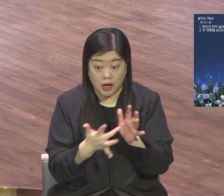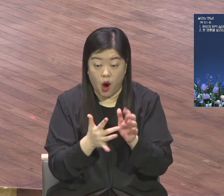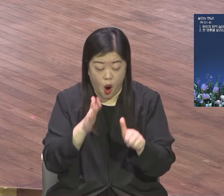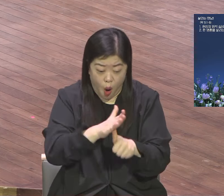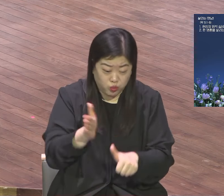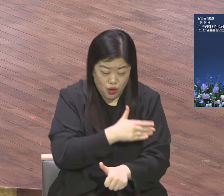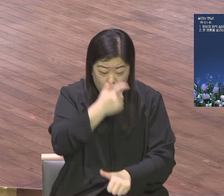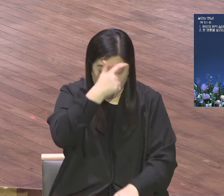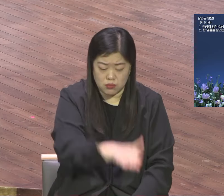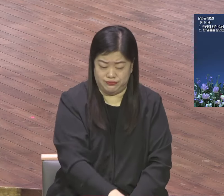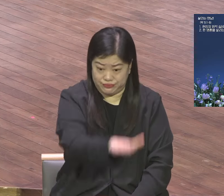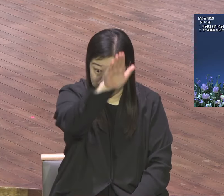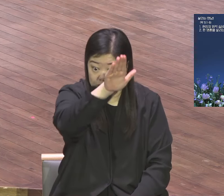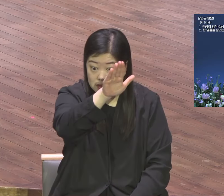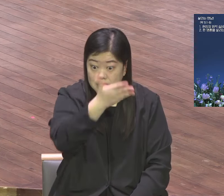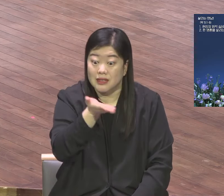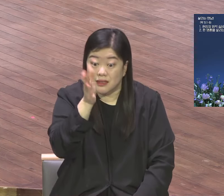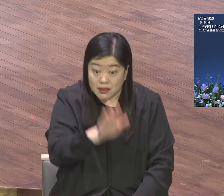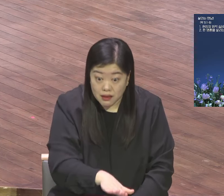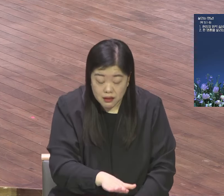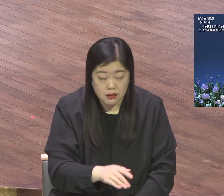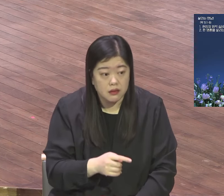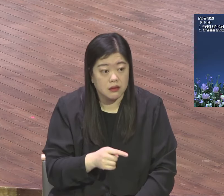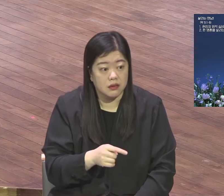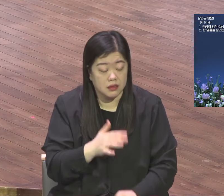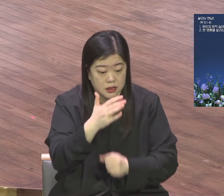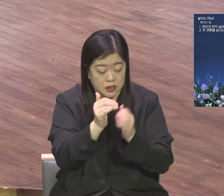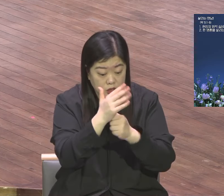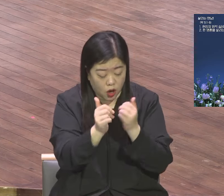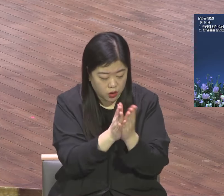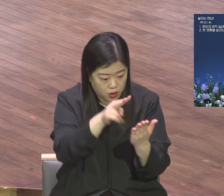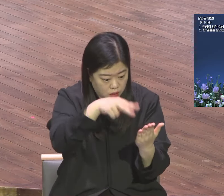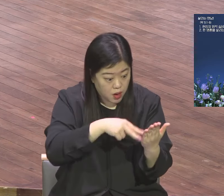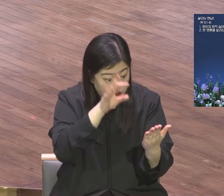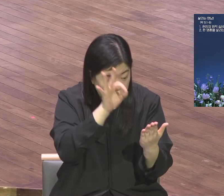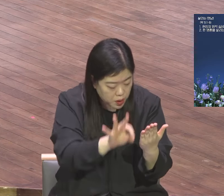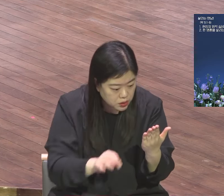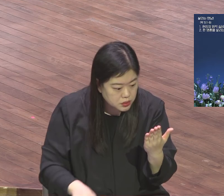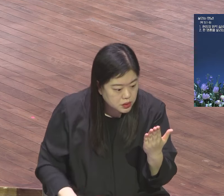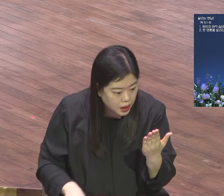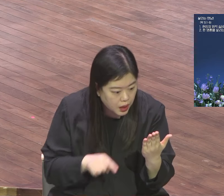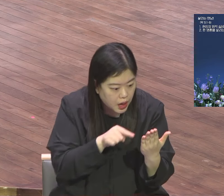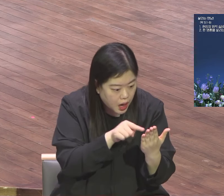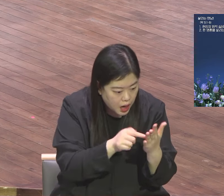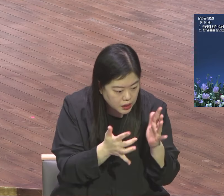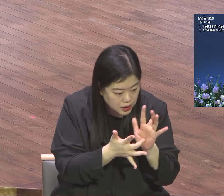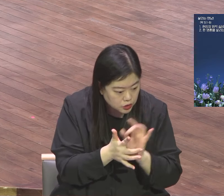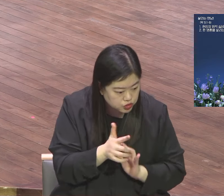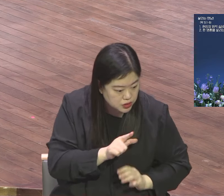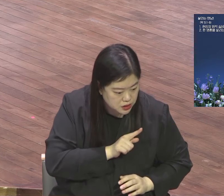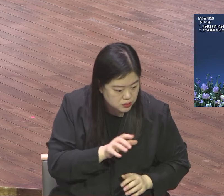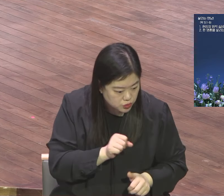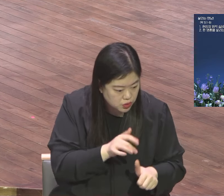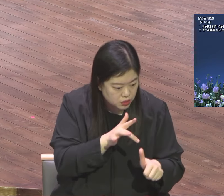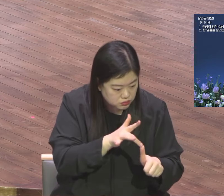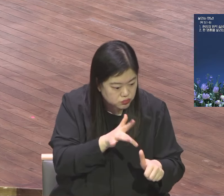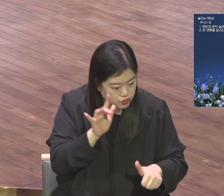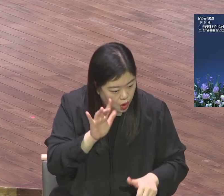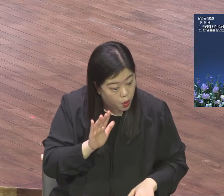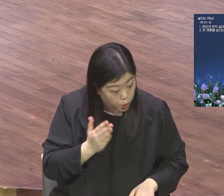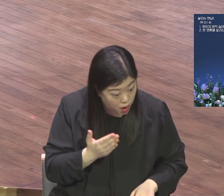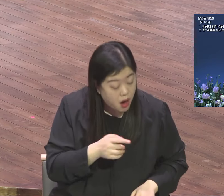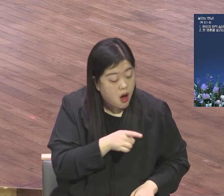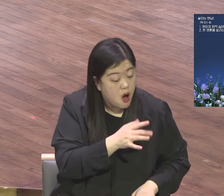보니까 예수님이 귀신을 쫓아냈더라고. 그래서 예수님 이름으로 명하나니 귀신아 나가라니까 나는 솔직한 얘기를 될까 안